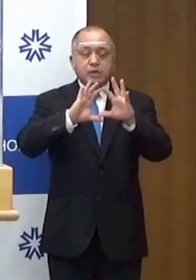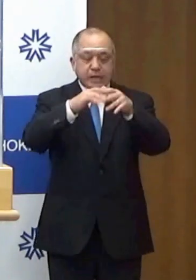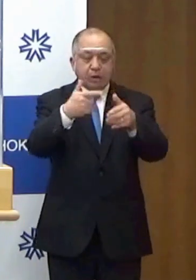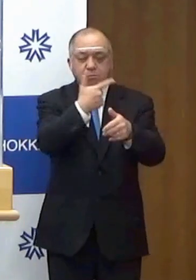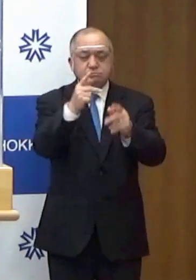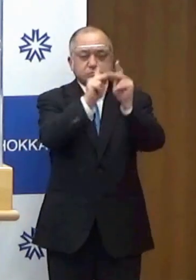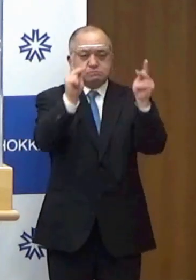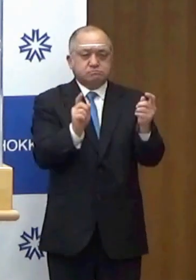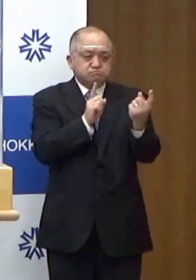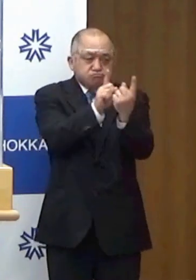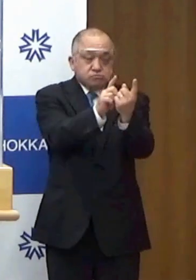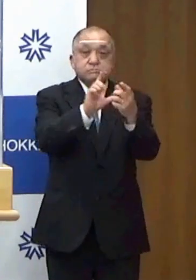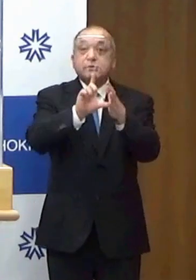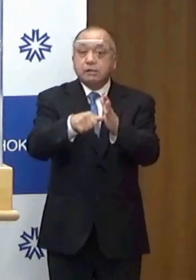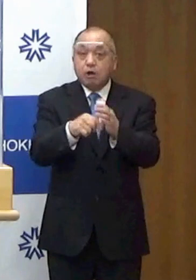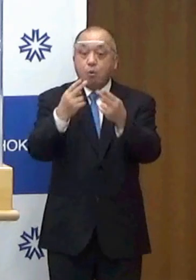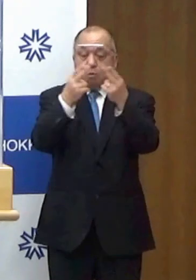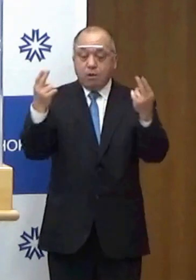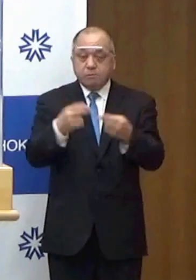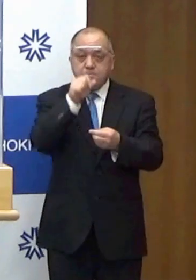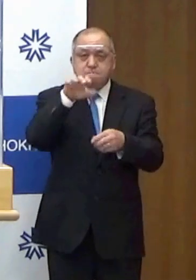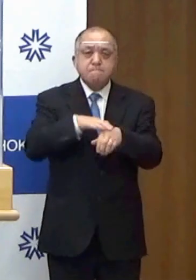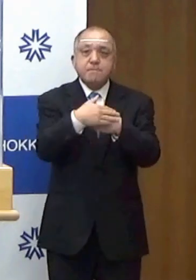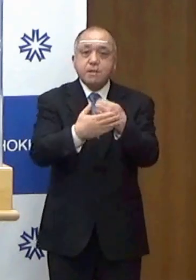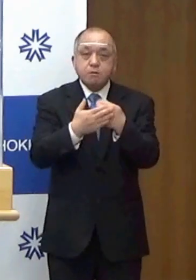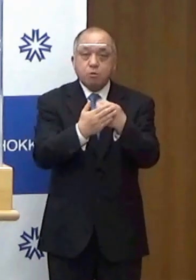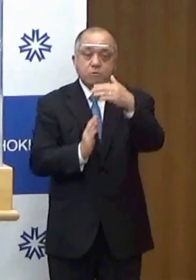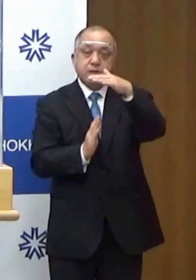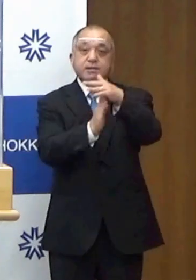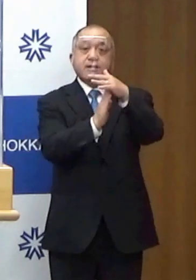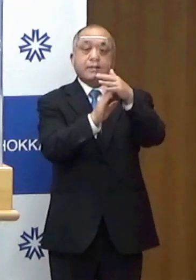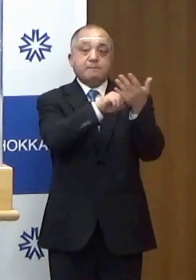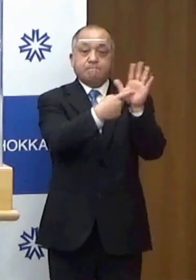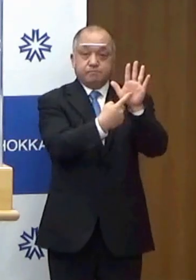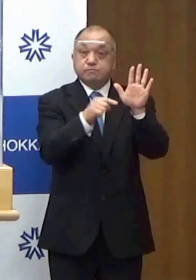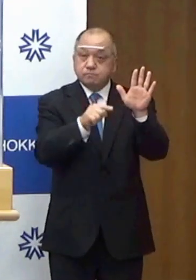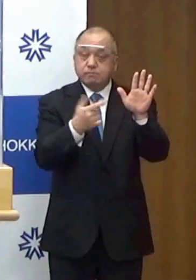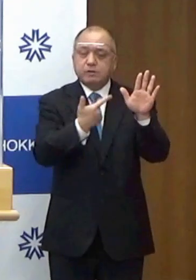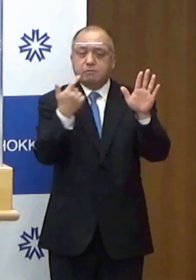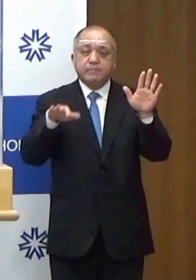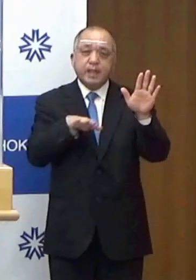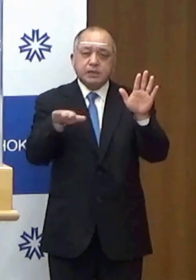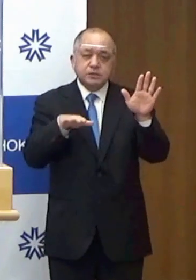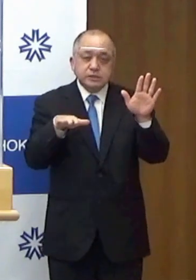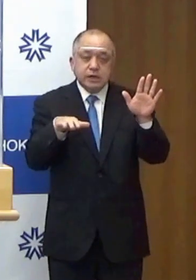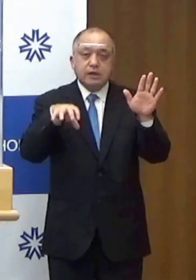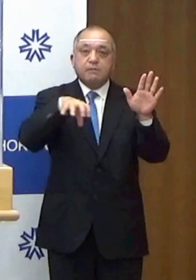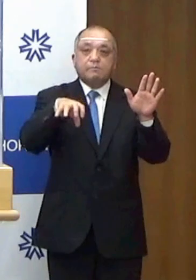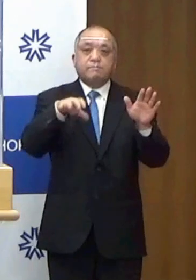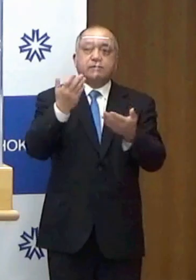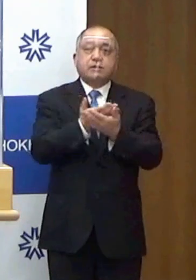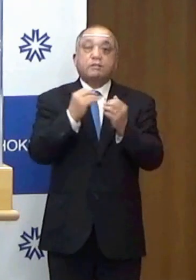中、今がまさに北海道のポテンシャルを最大限発揮すべき重要な局面であります